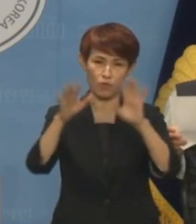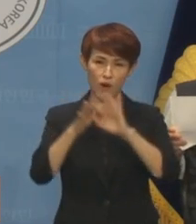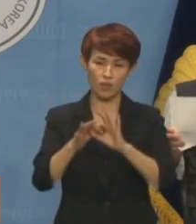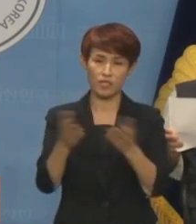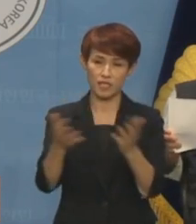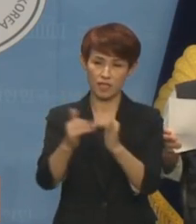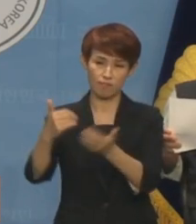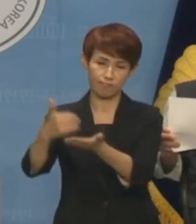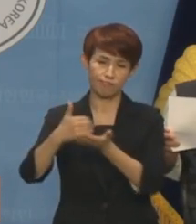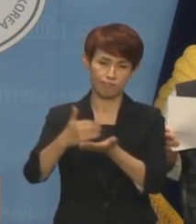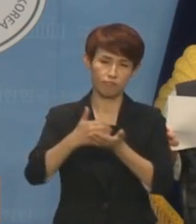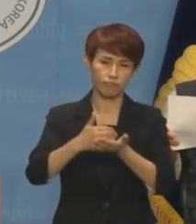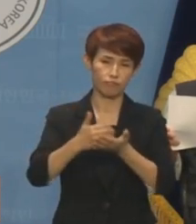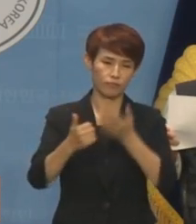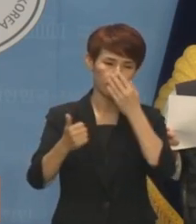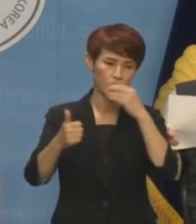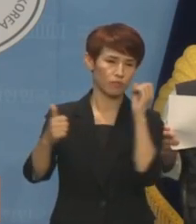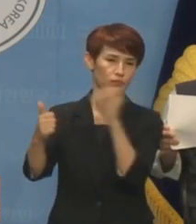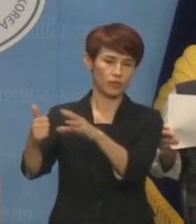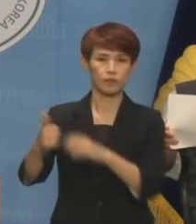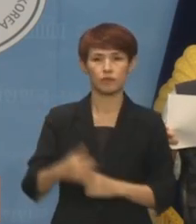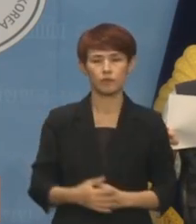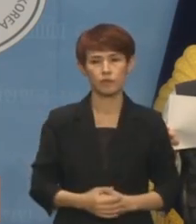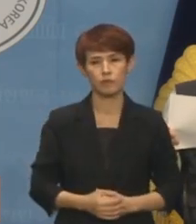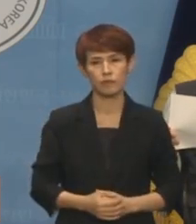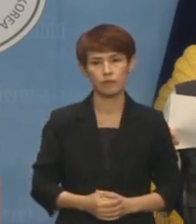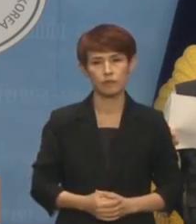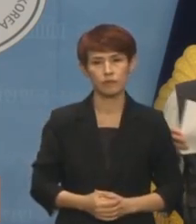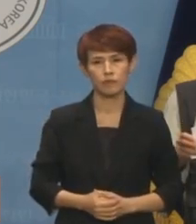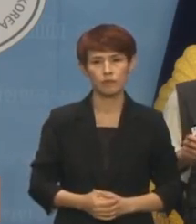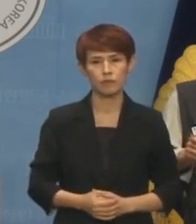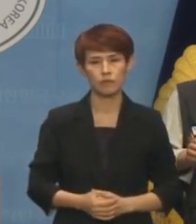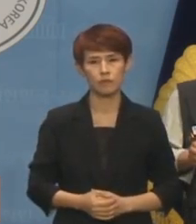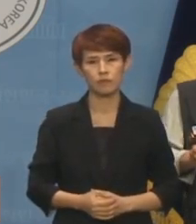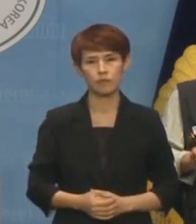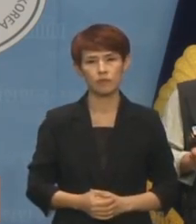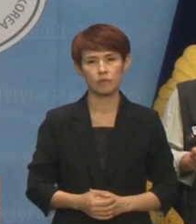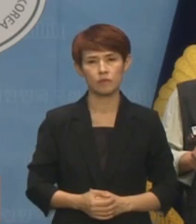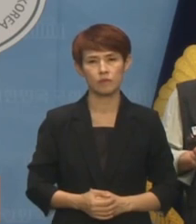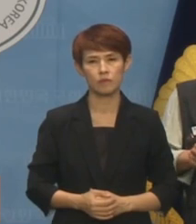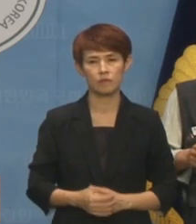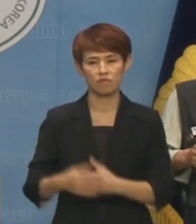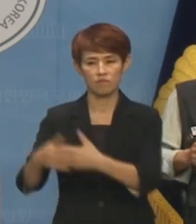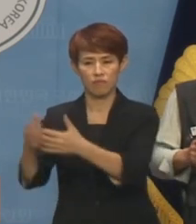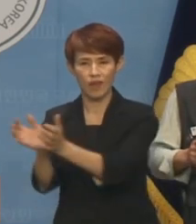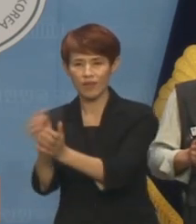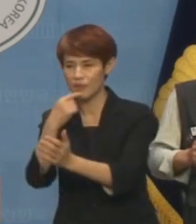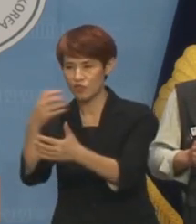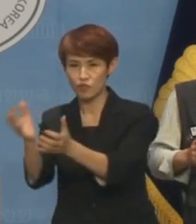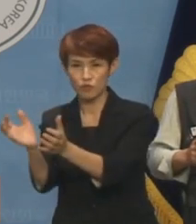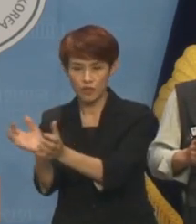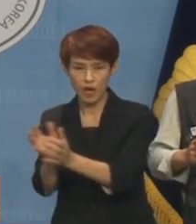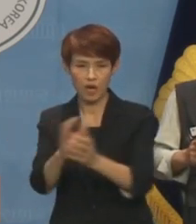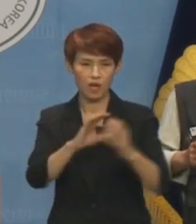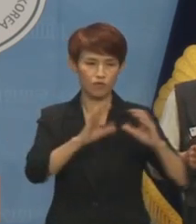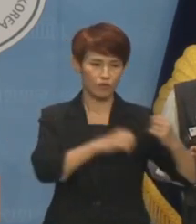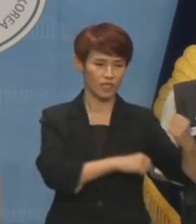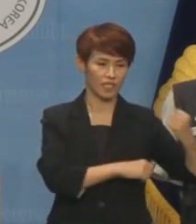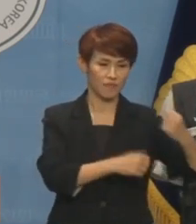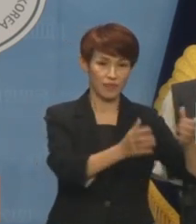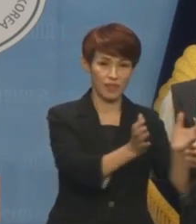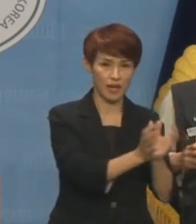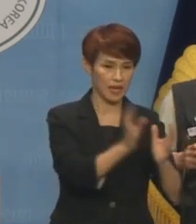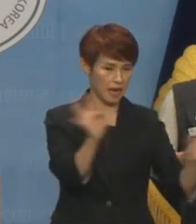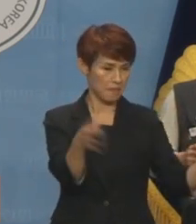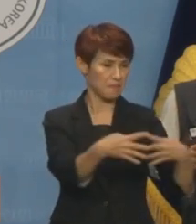목소리도 모두 무시되었다. 그저 거대 양당인 민주당과 국힘당만의